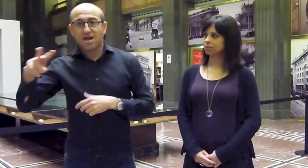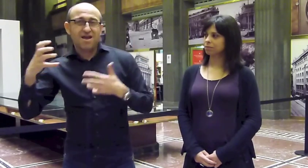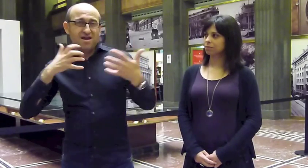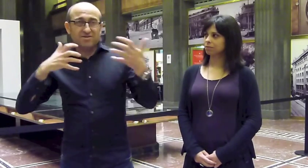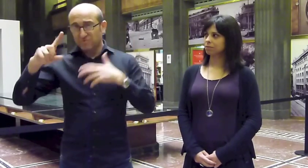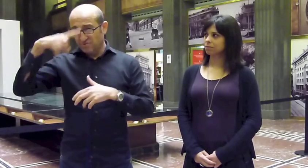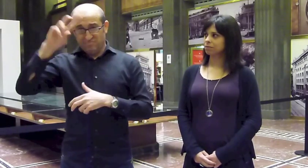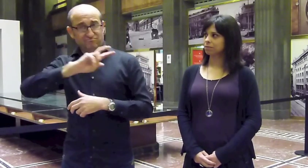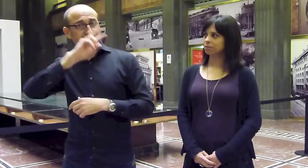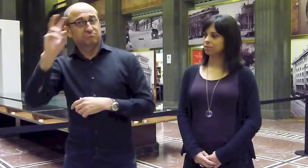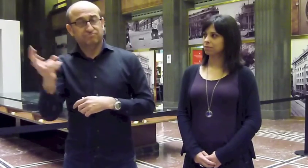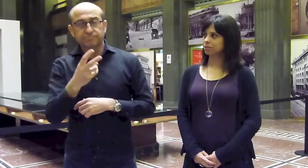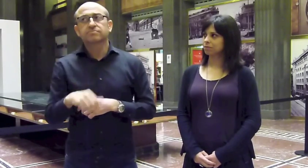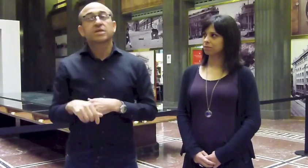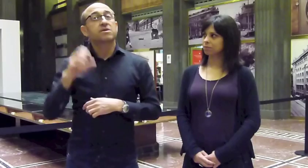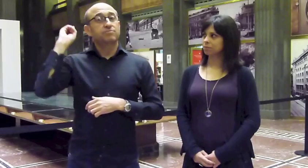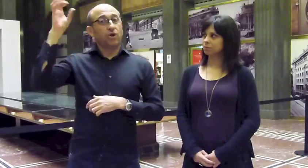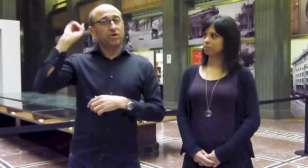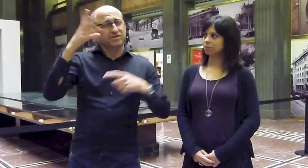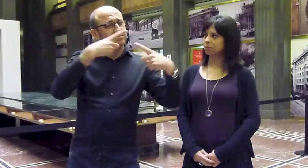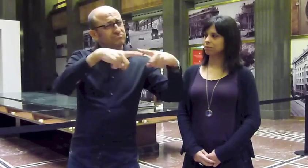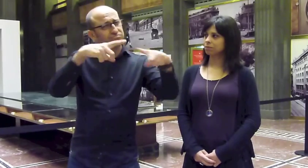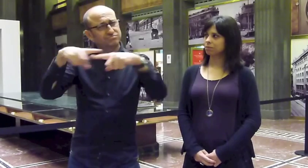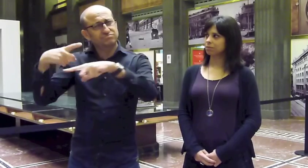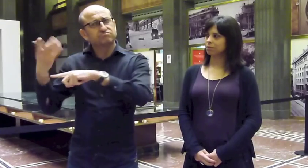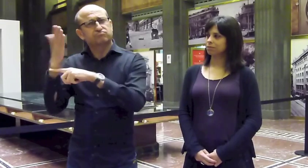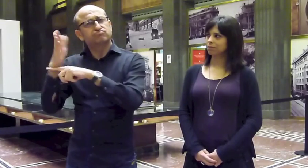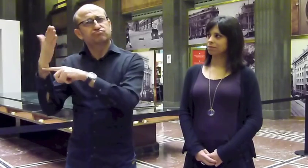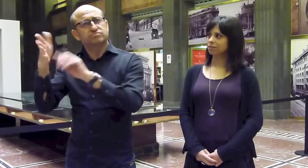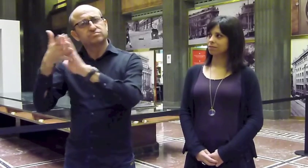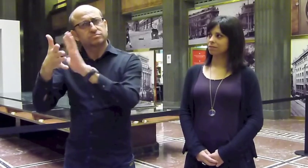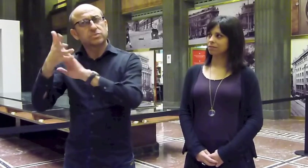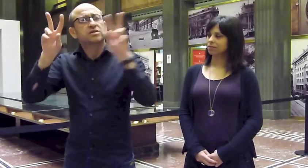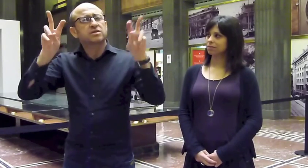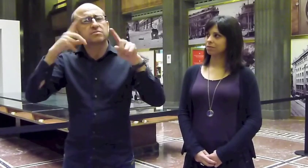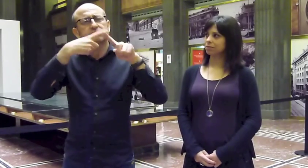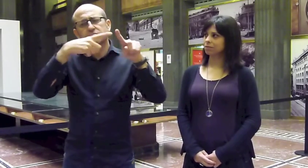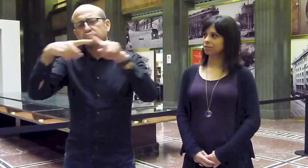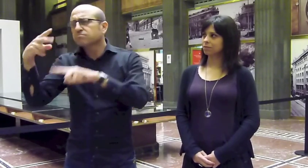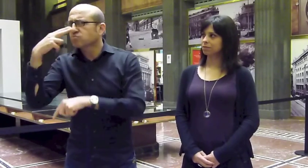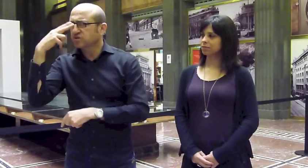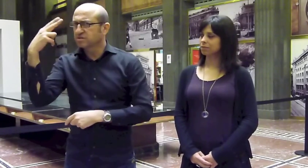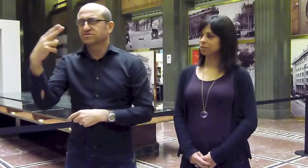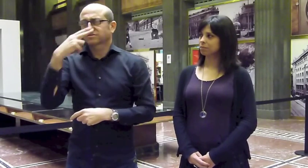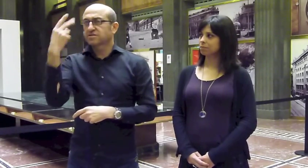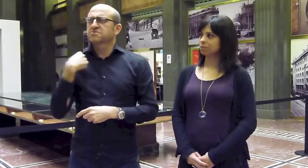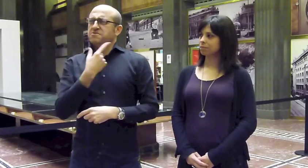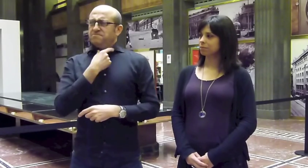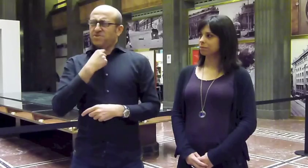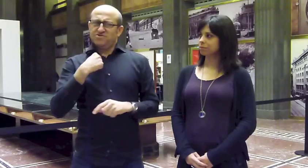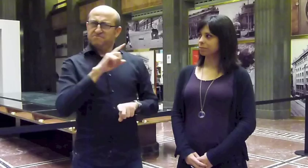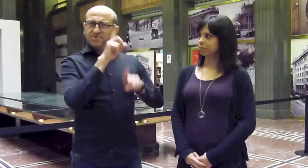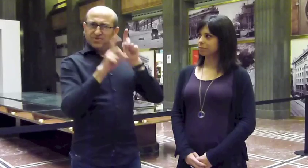sordas y su accesibilidad a las industrias culturales. Hemos compartido la mañana con diferentes ponentes que han